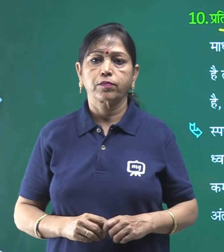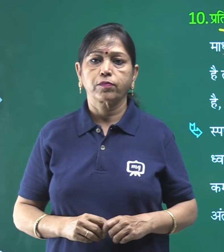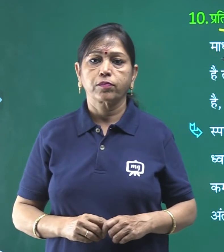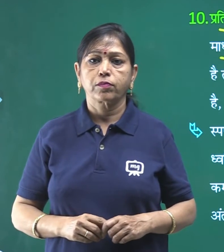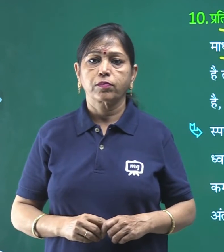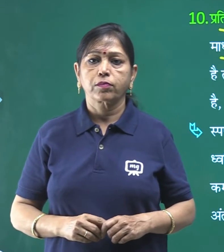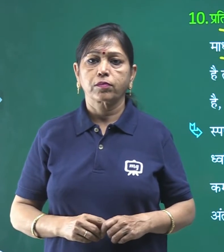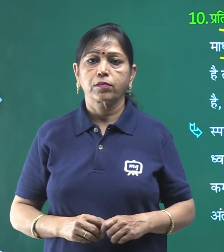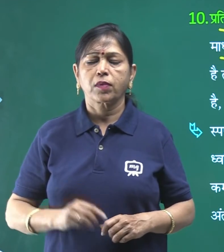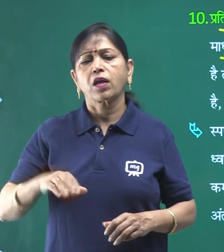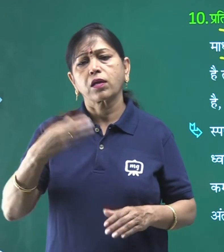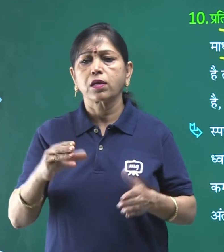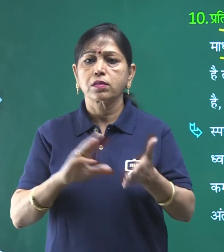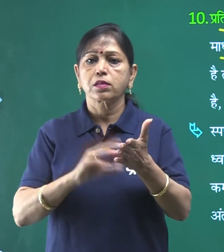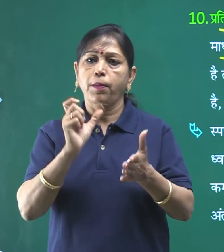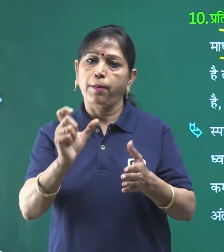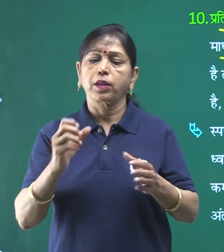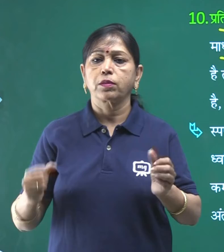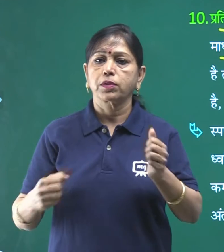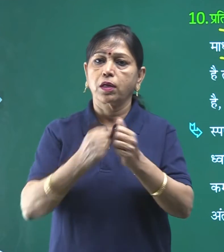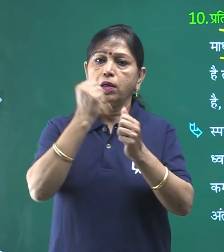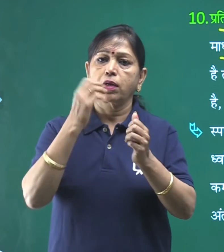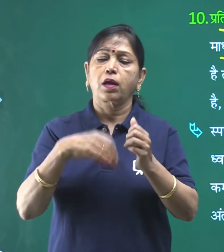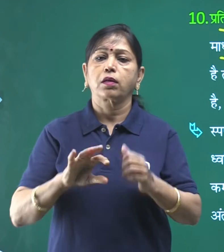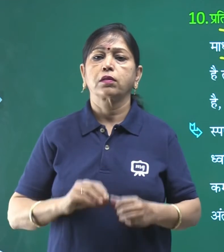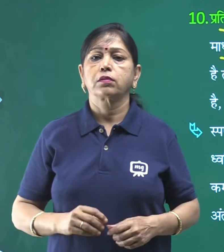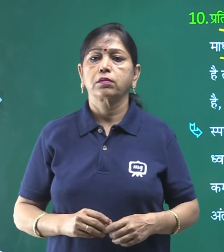किसी माध्यम से टकराकर